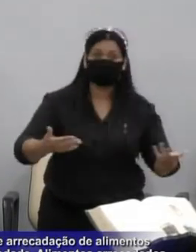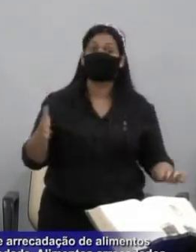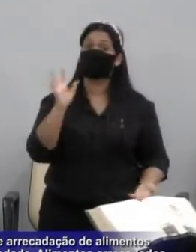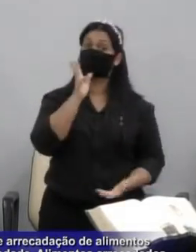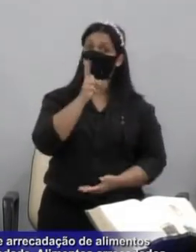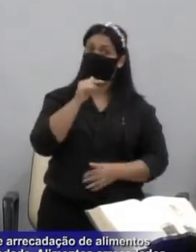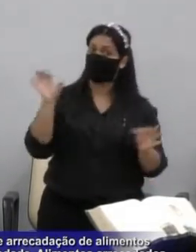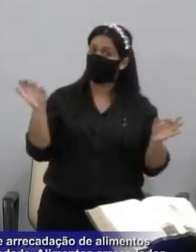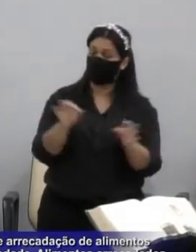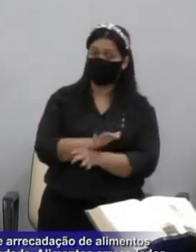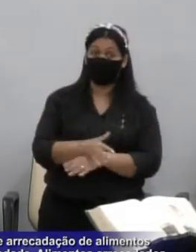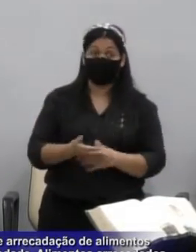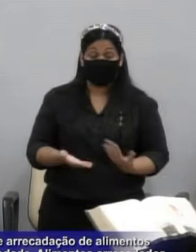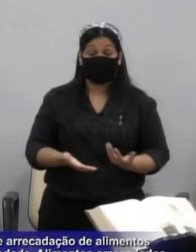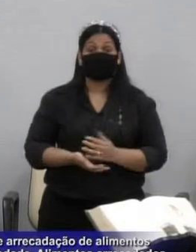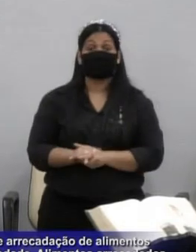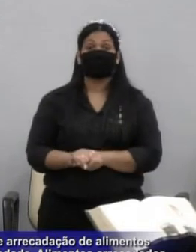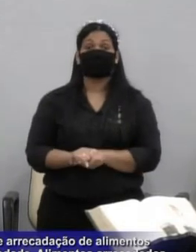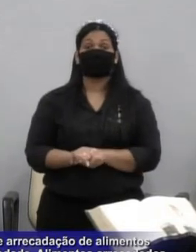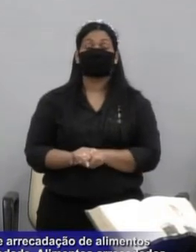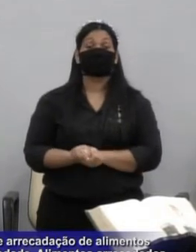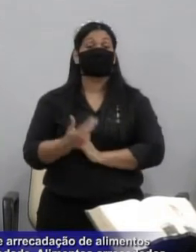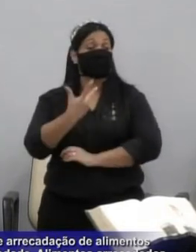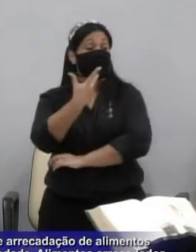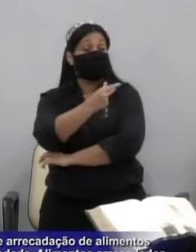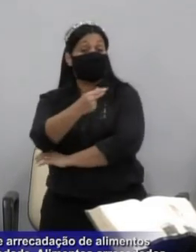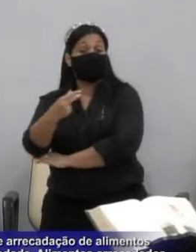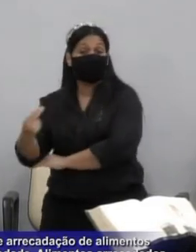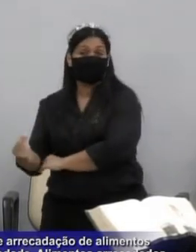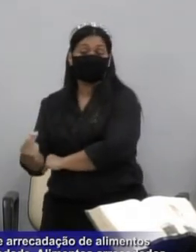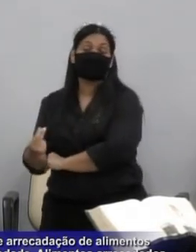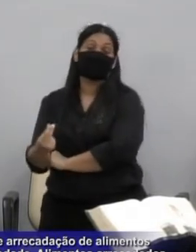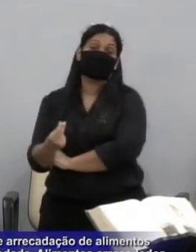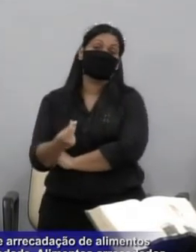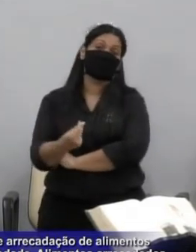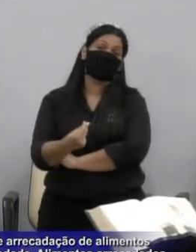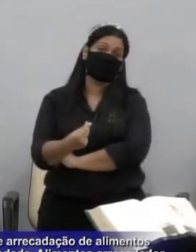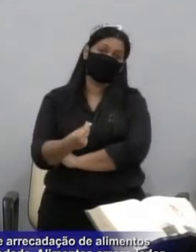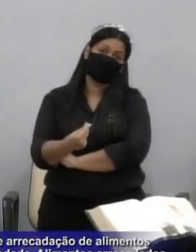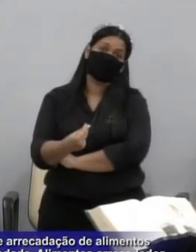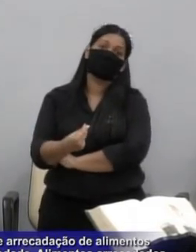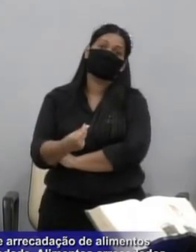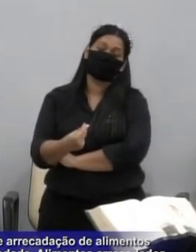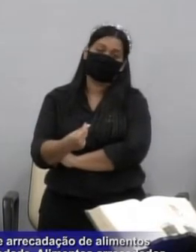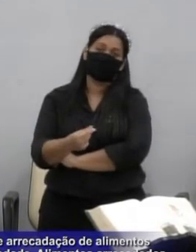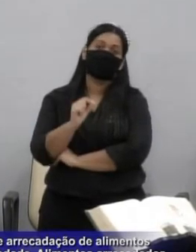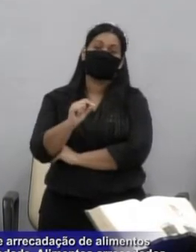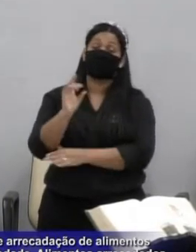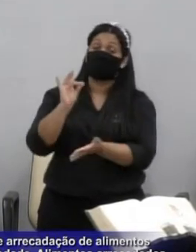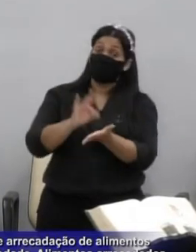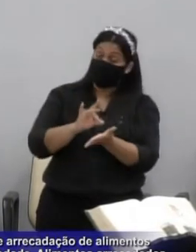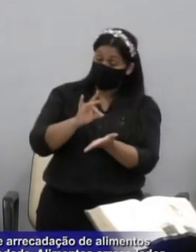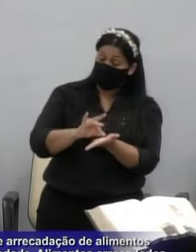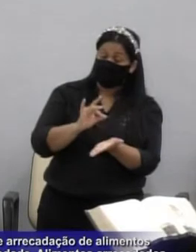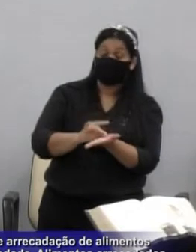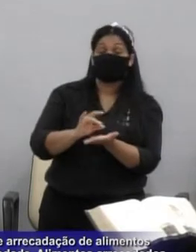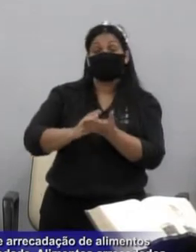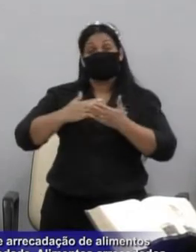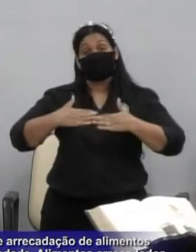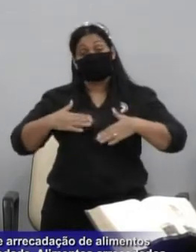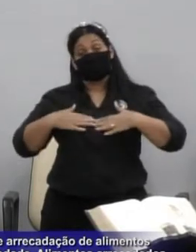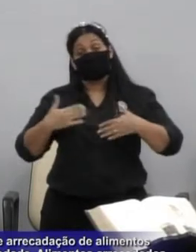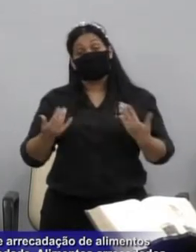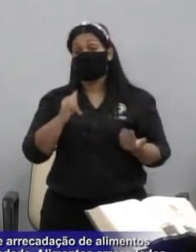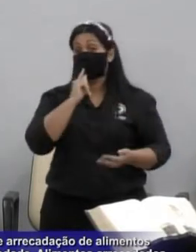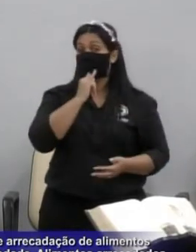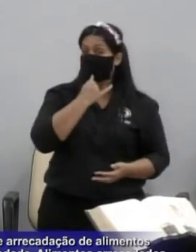infelizmente, né? A vacina, né, que é o que realmente daria para a gente uma tranquilidade,